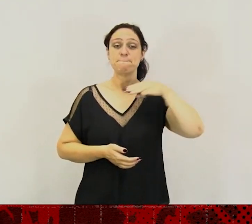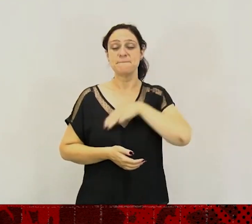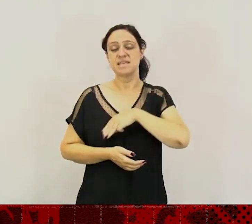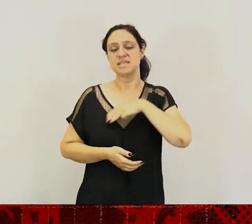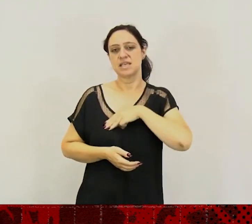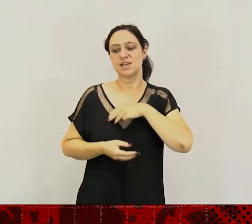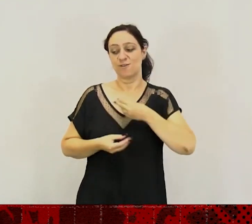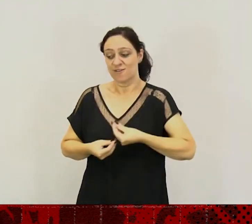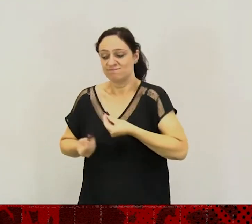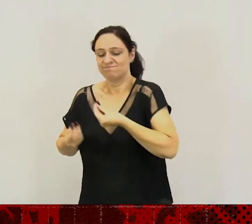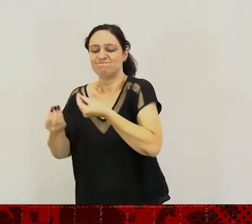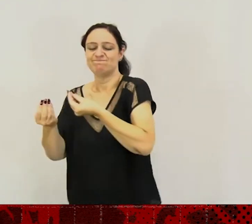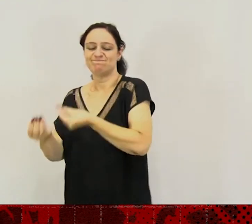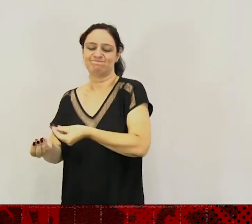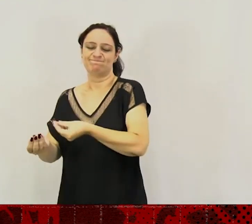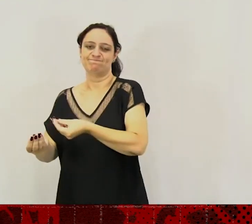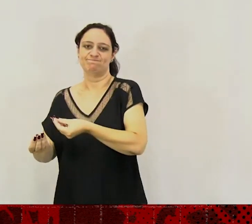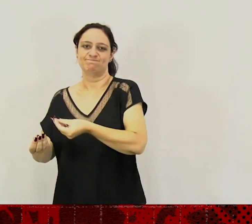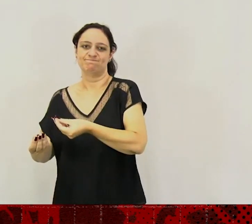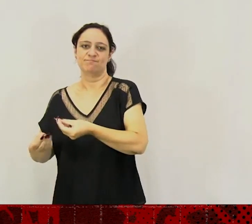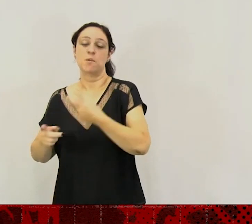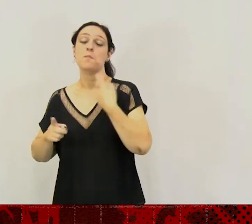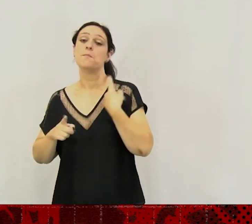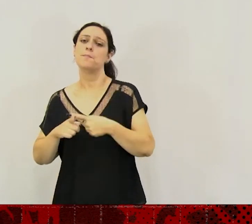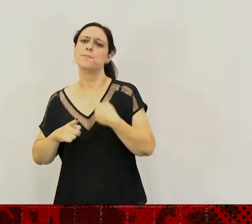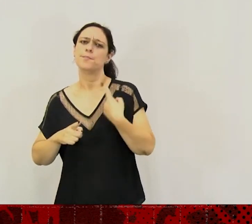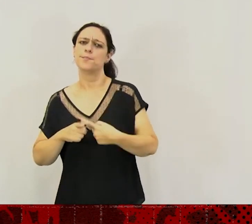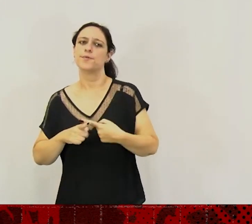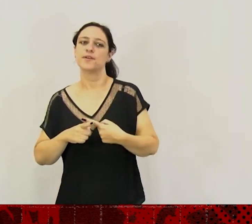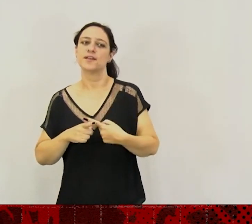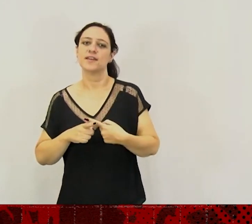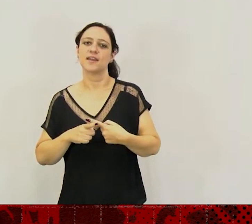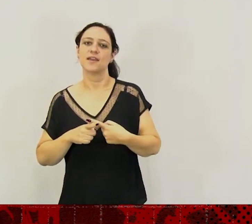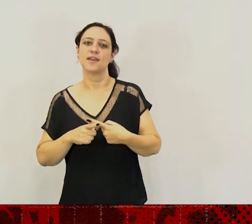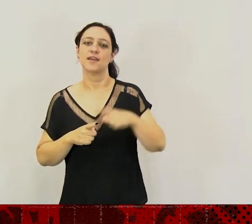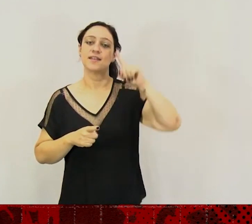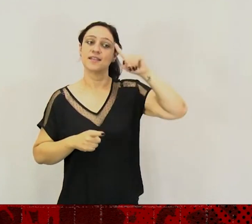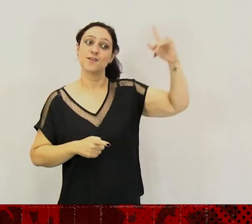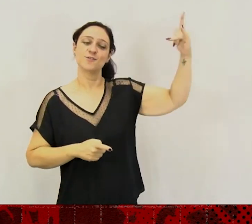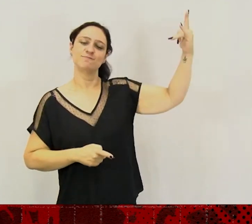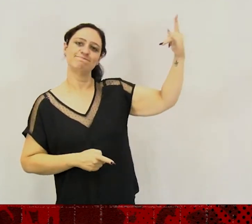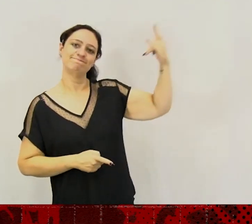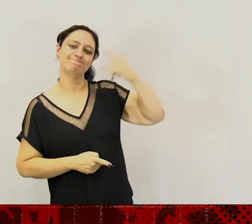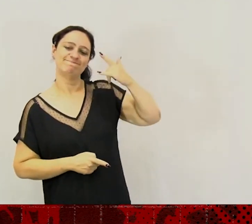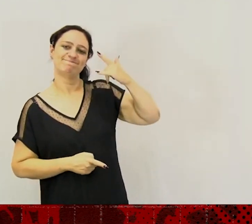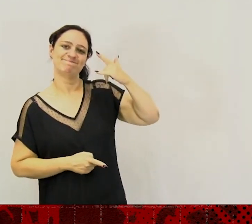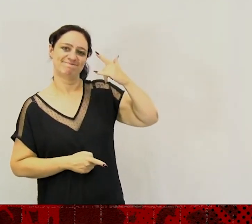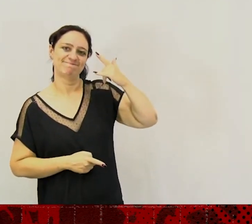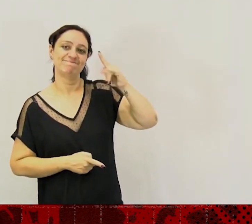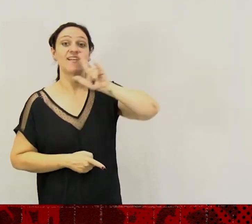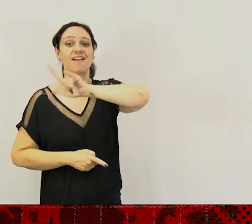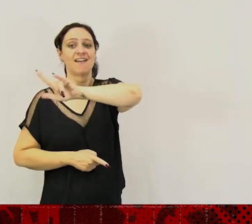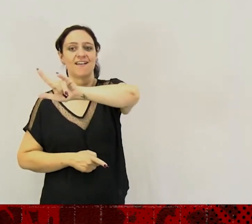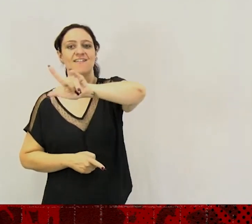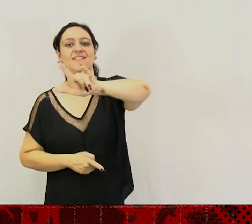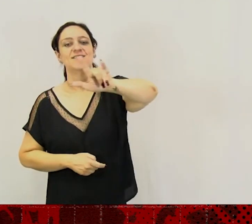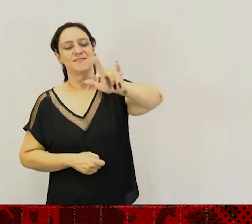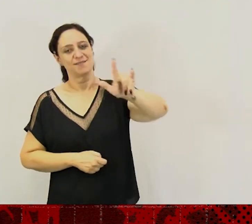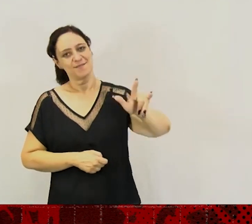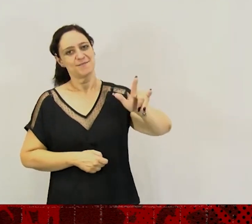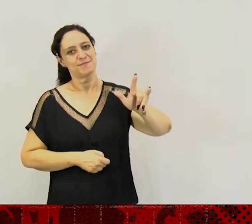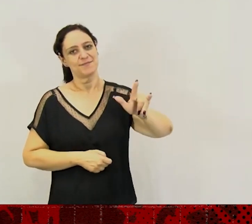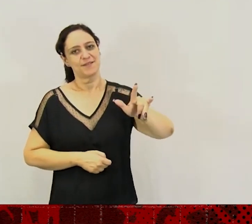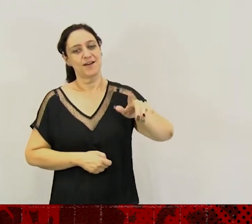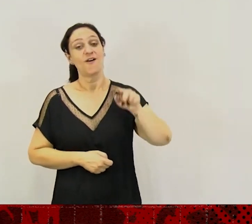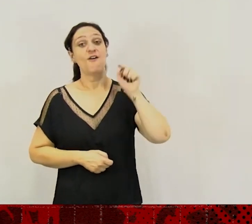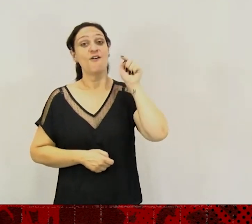misericórdia. Por quê? Porque Ele nos ama. Então, você